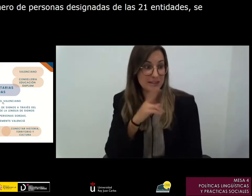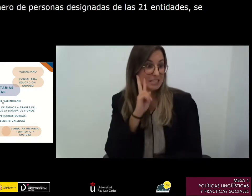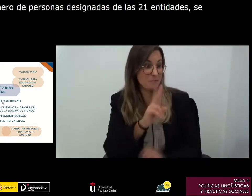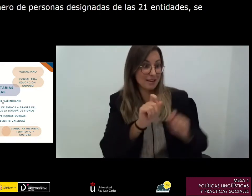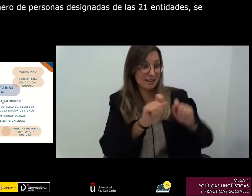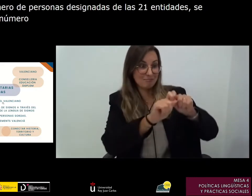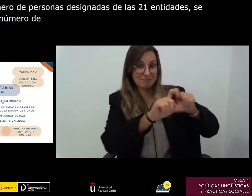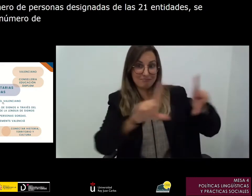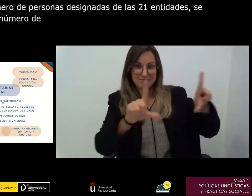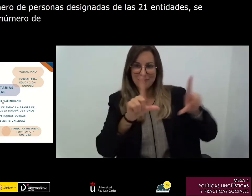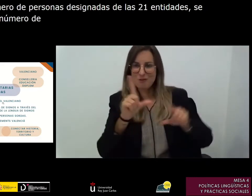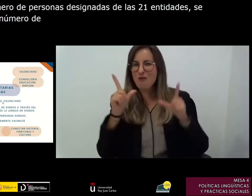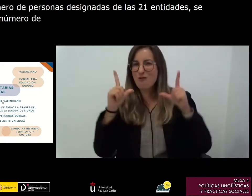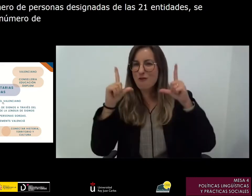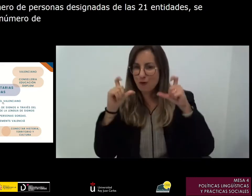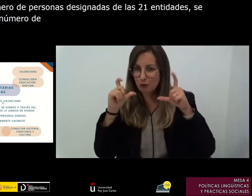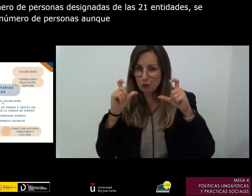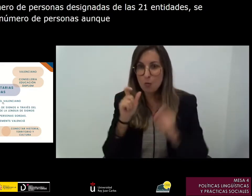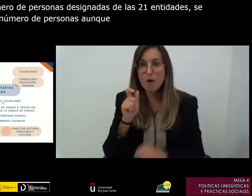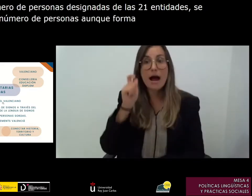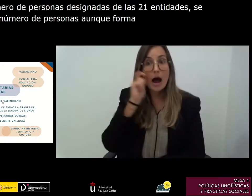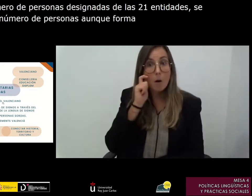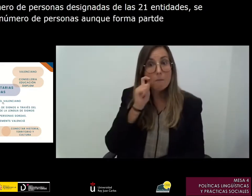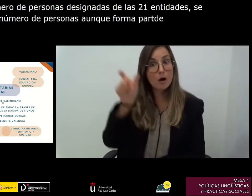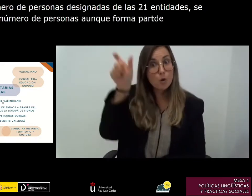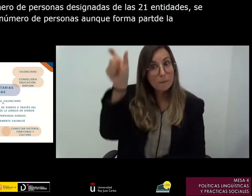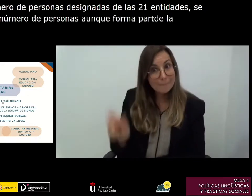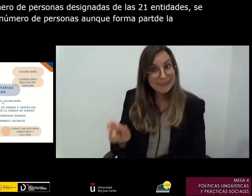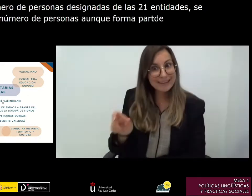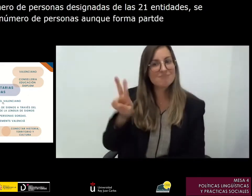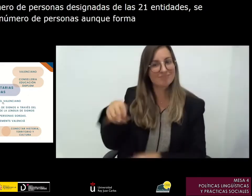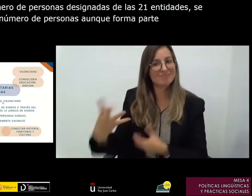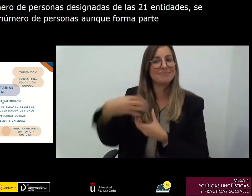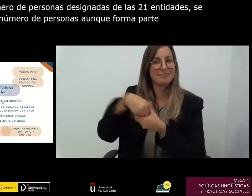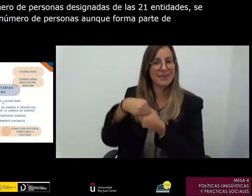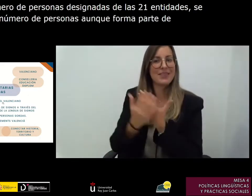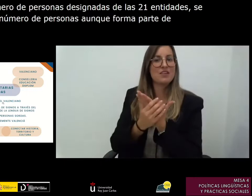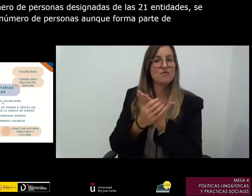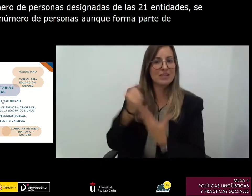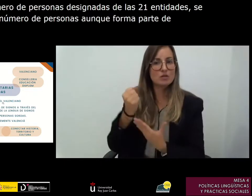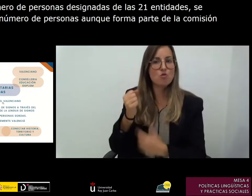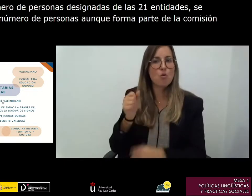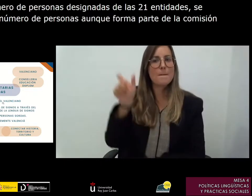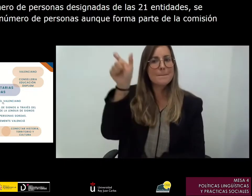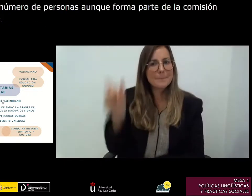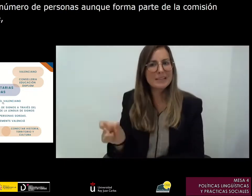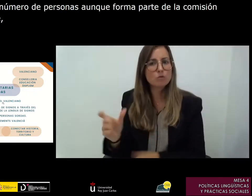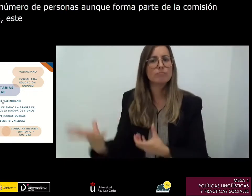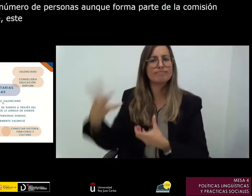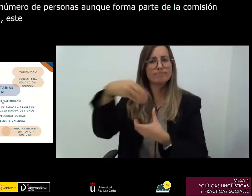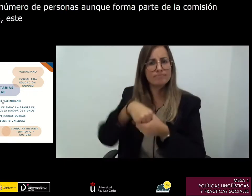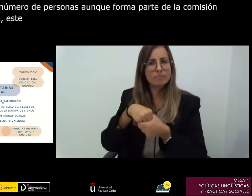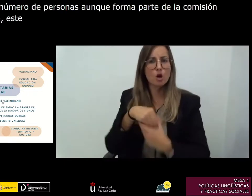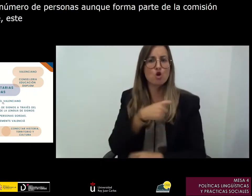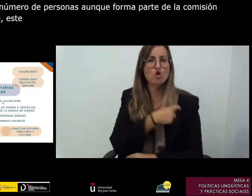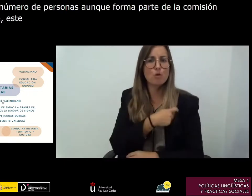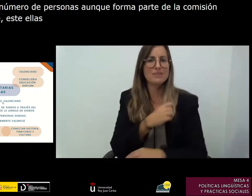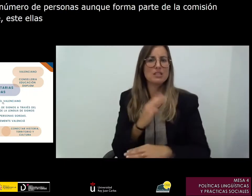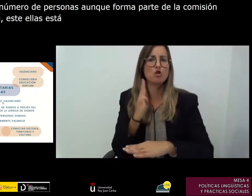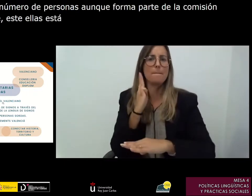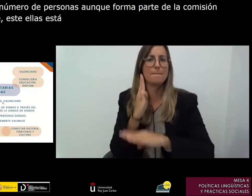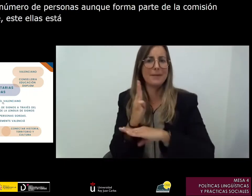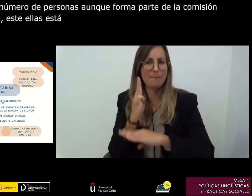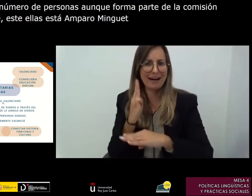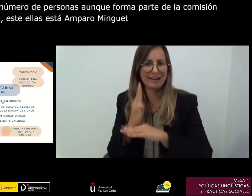permanente. Y entre ellas está Amparo Minguez, podéis ver en la foto, Amparo Minguez.